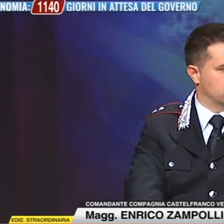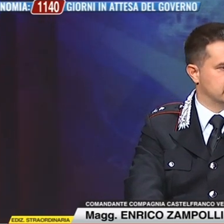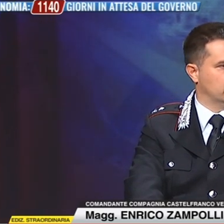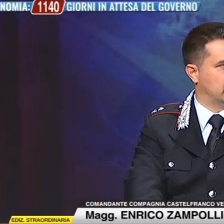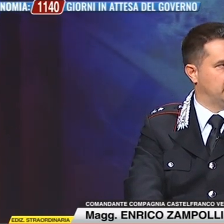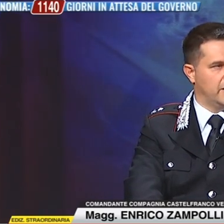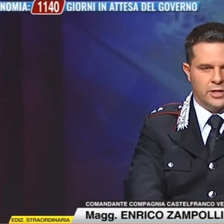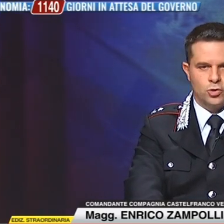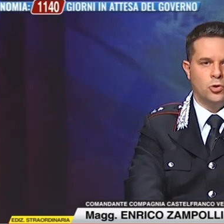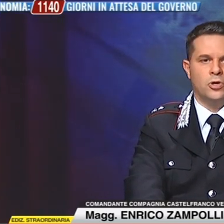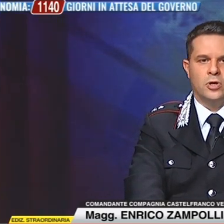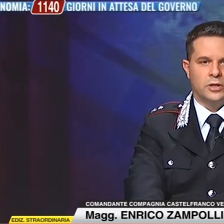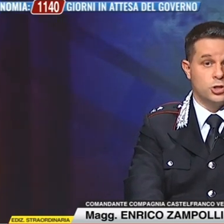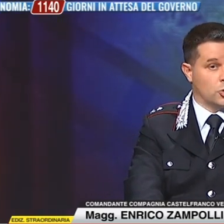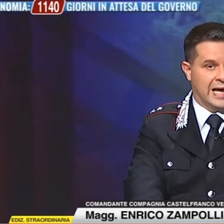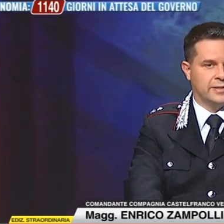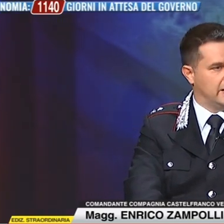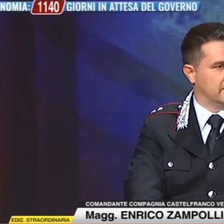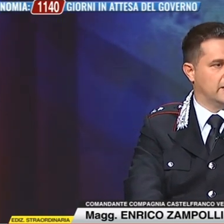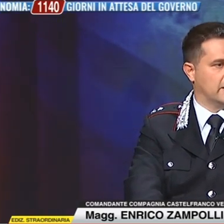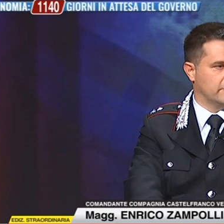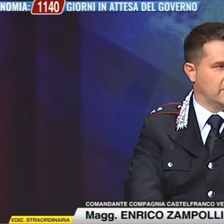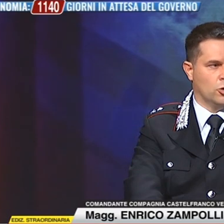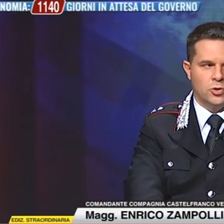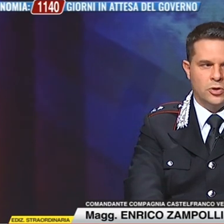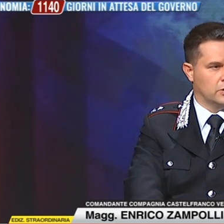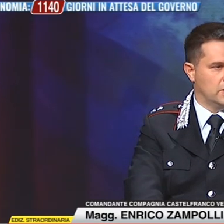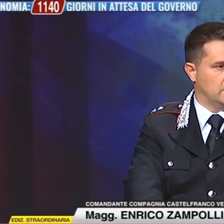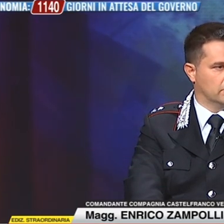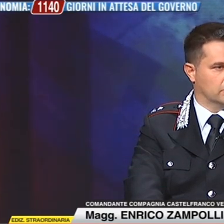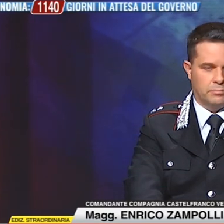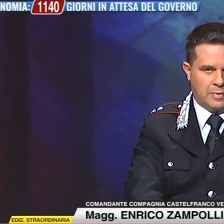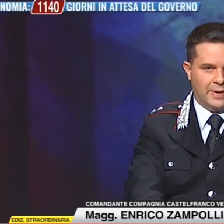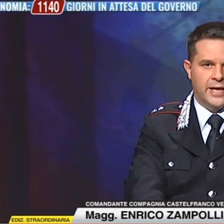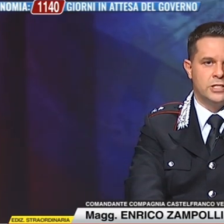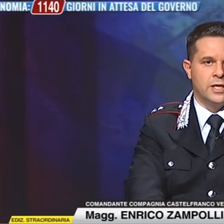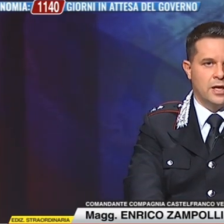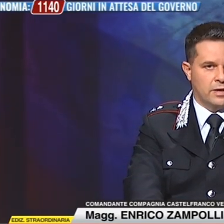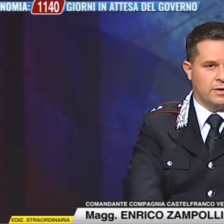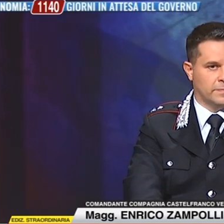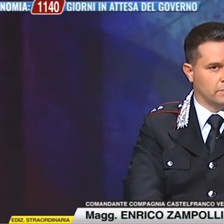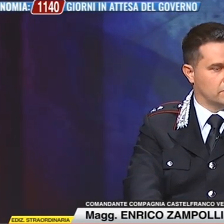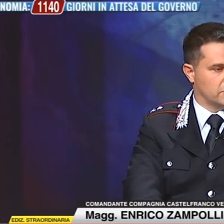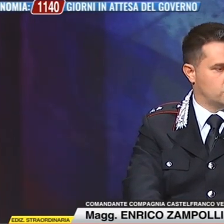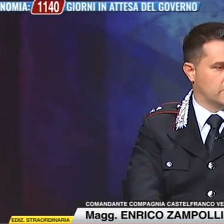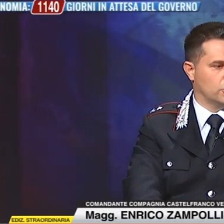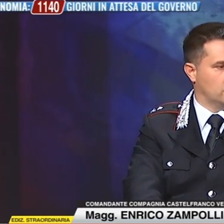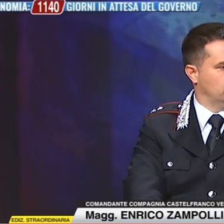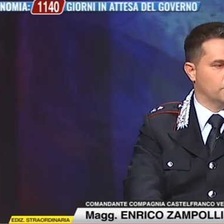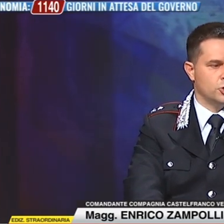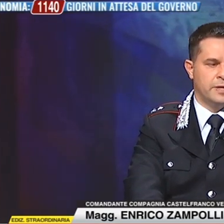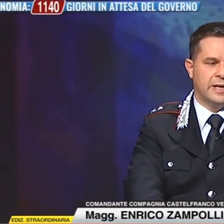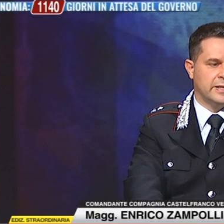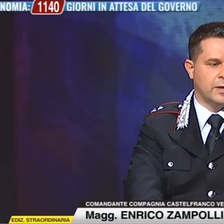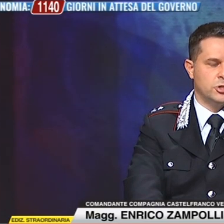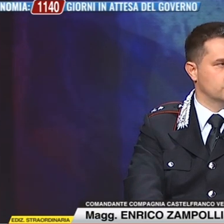Le nostre stazioni carabinieri, che sono dislocate anche a livello dei paesi, cercano il